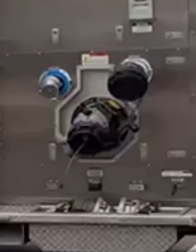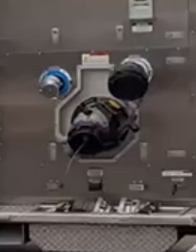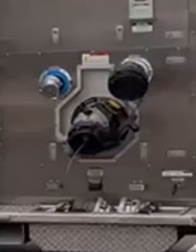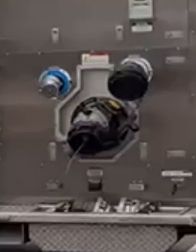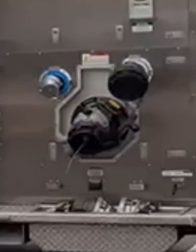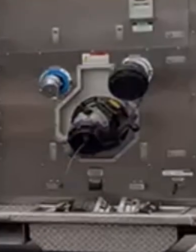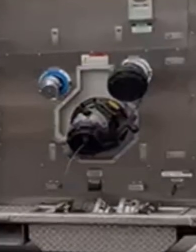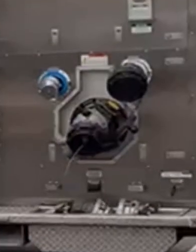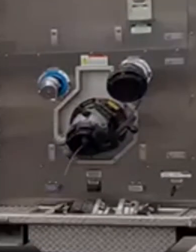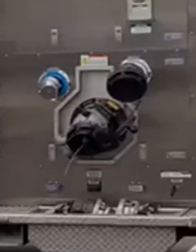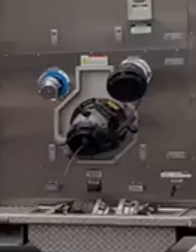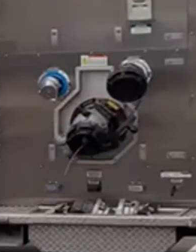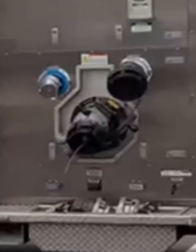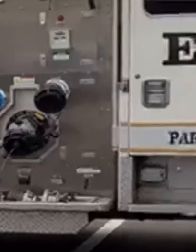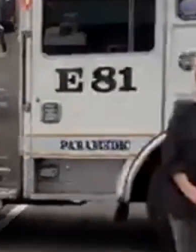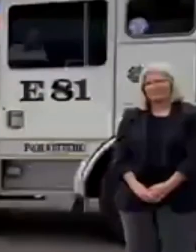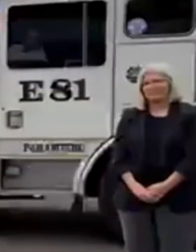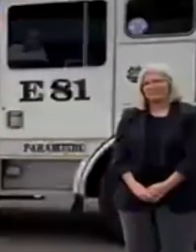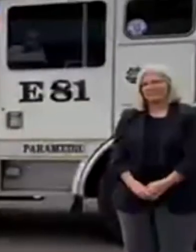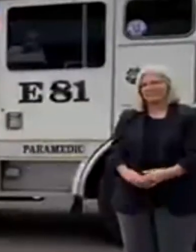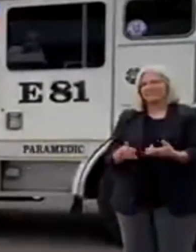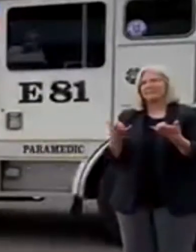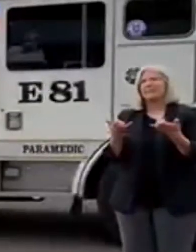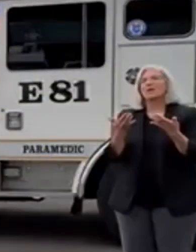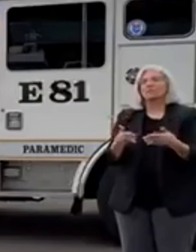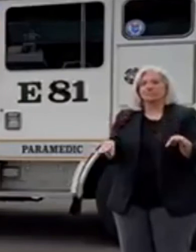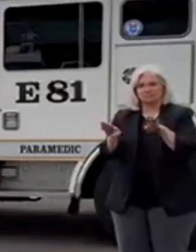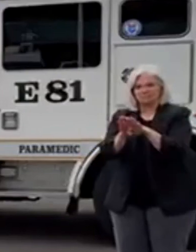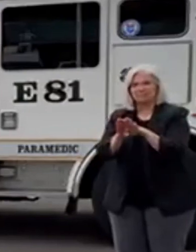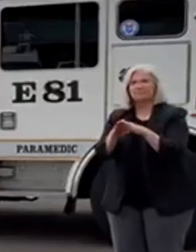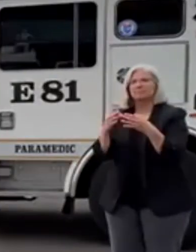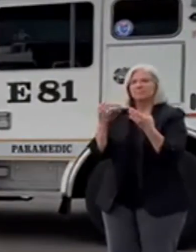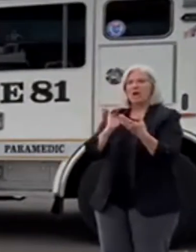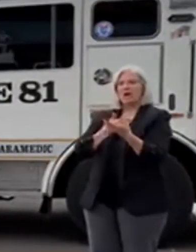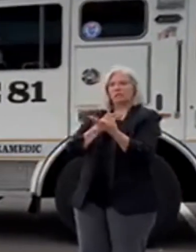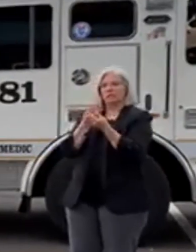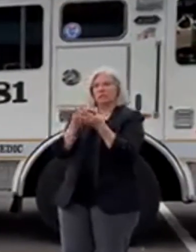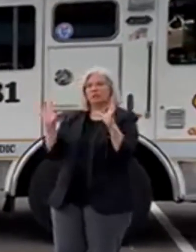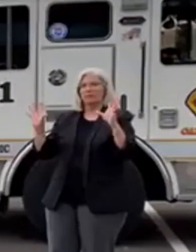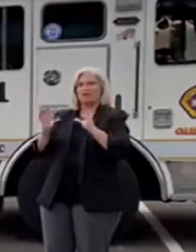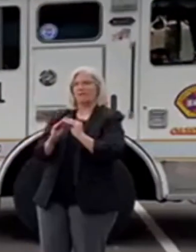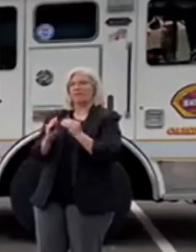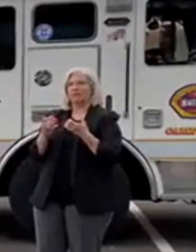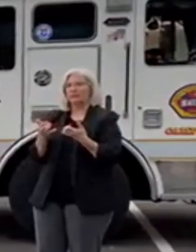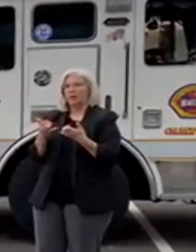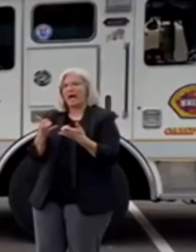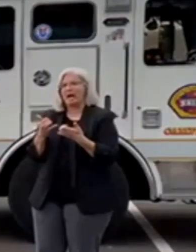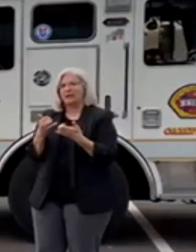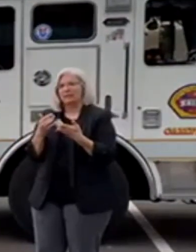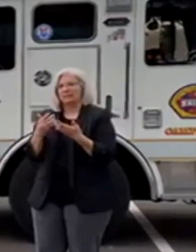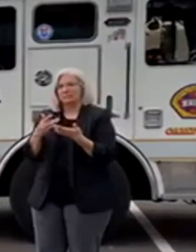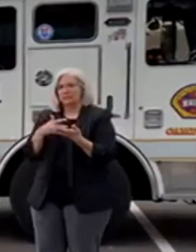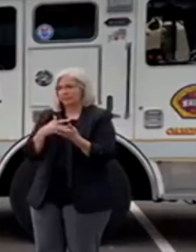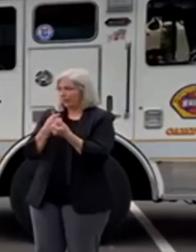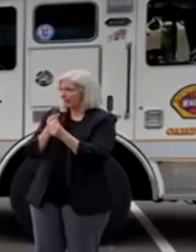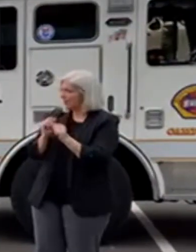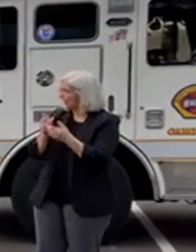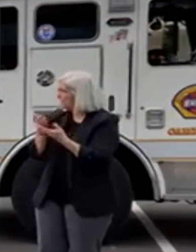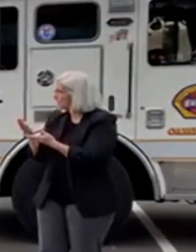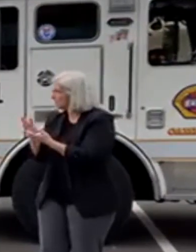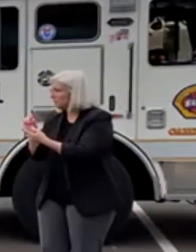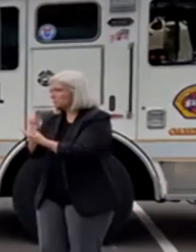Okay, everyone, this concludes our press conference today. Thank you so much for coming out. We do have PIO representatives who could provide one-on-one interviews after this.